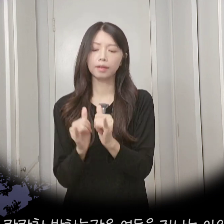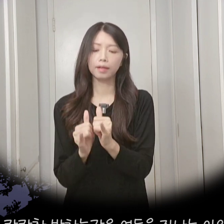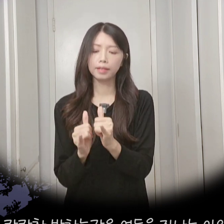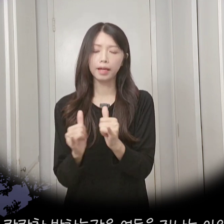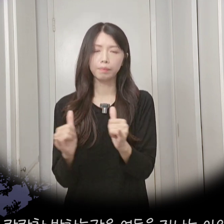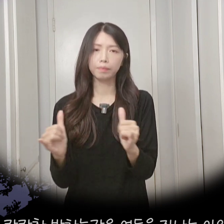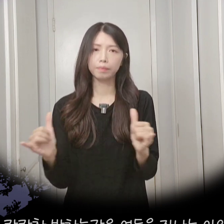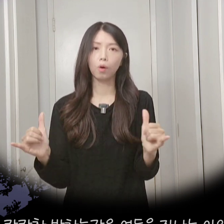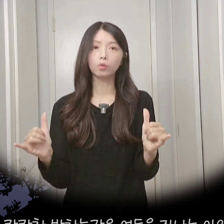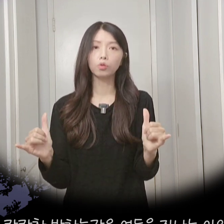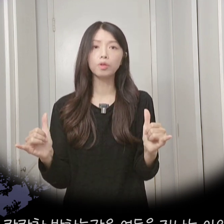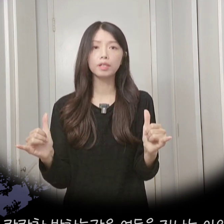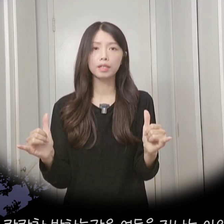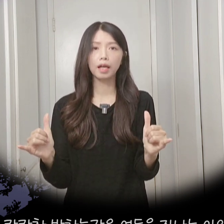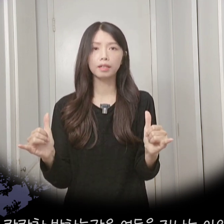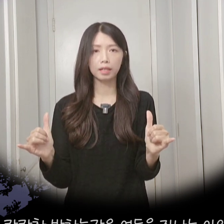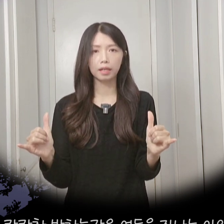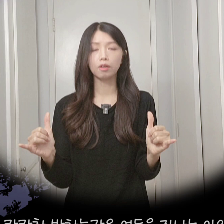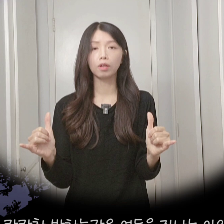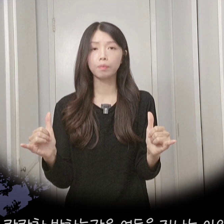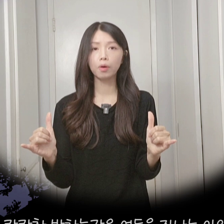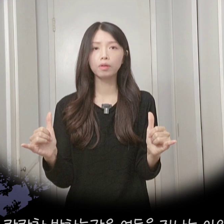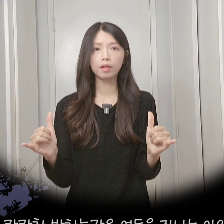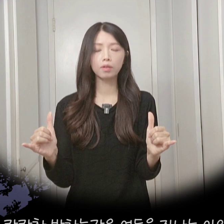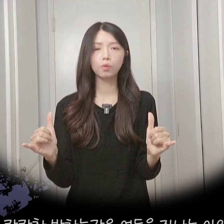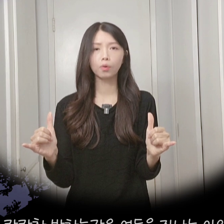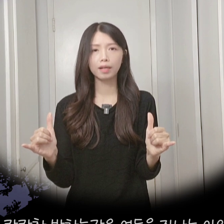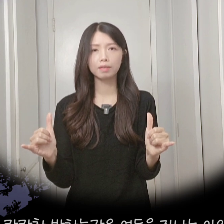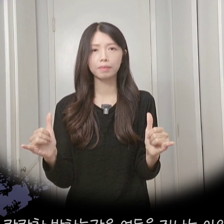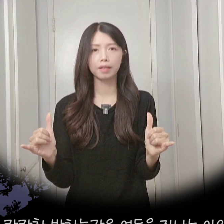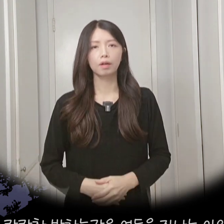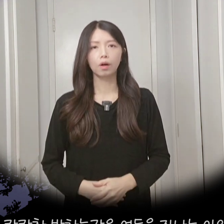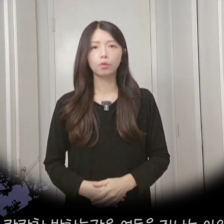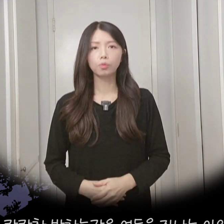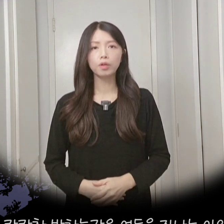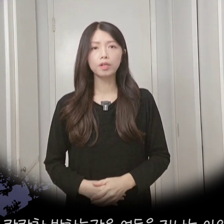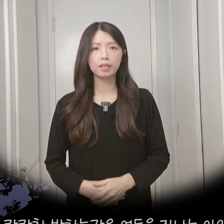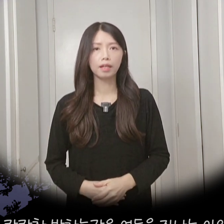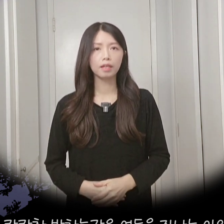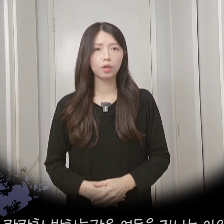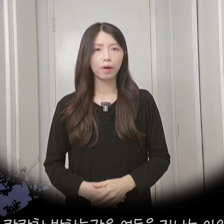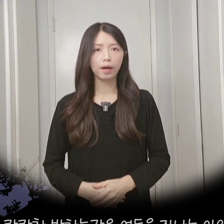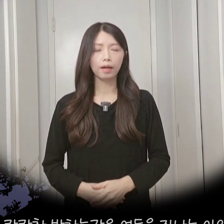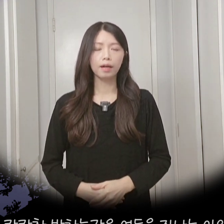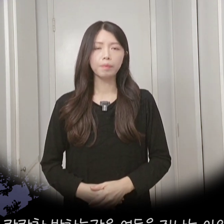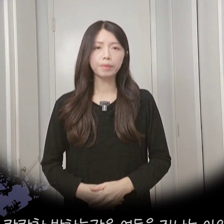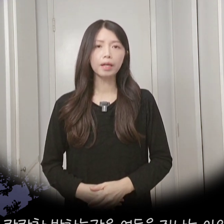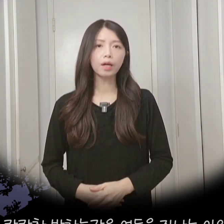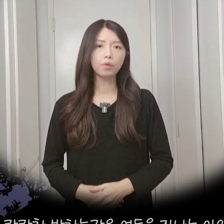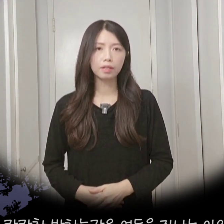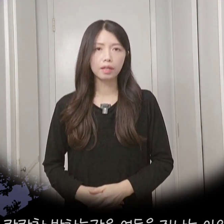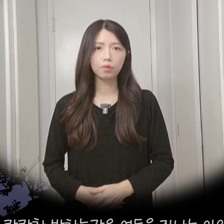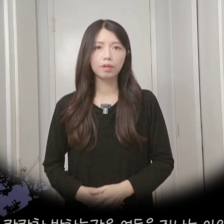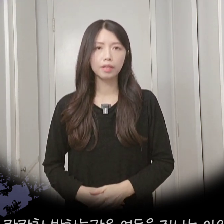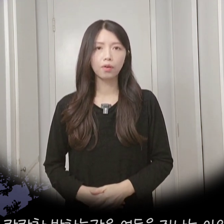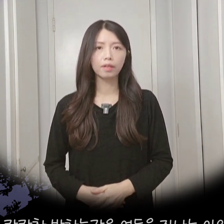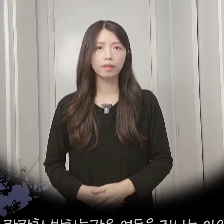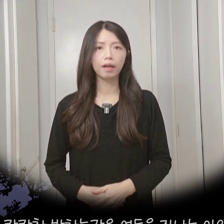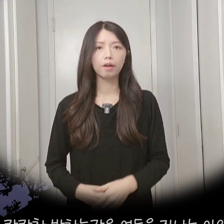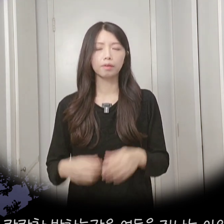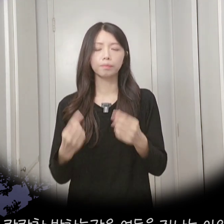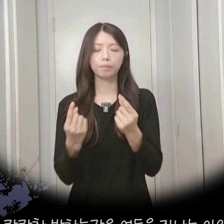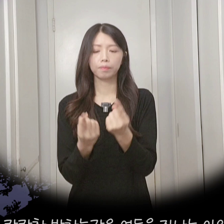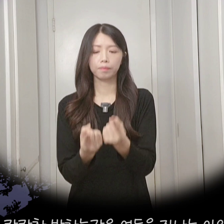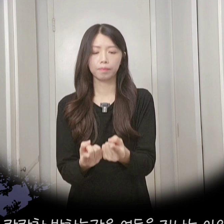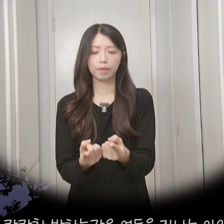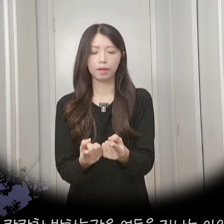우울한 사람. 어둠을 지나는 이 이렇게 표현을 해주도록 하겠습니다. 어둠을 지나는 이와 함께라고 한 뜻의 수어를